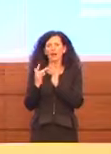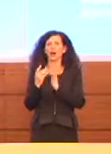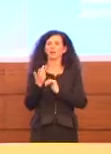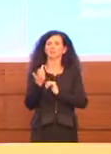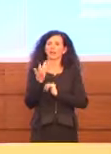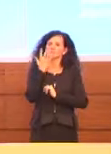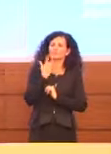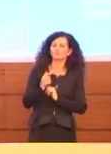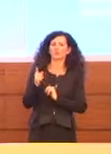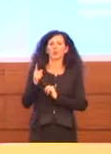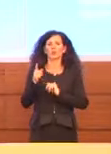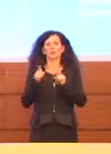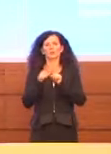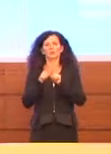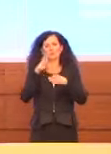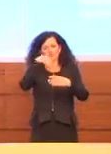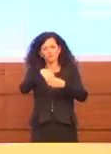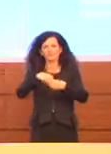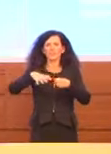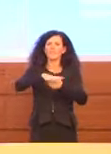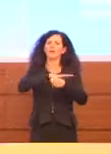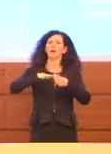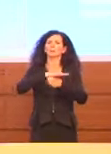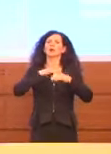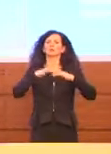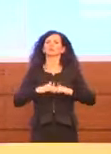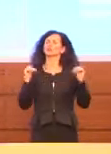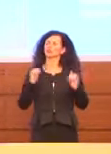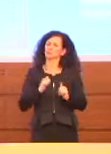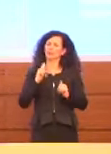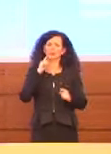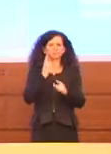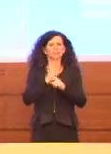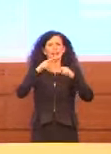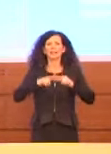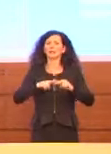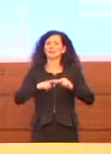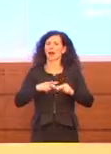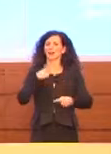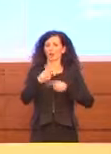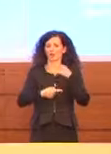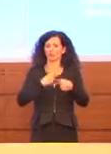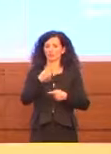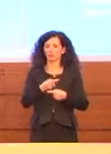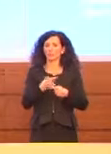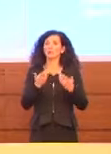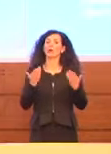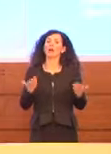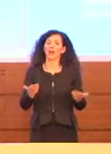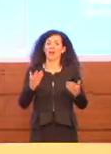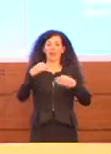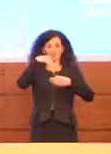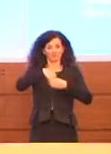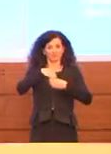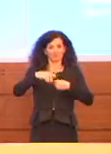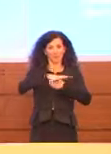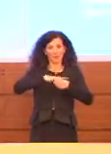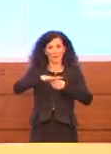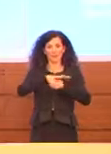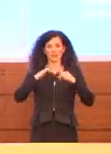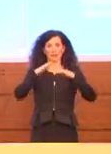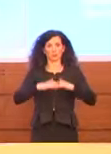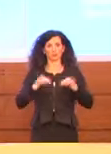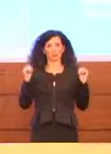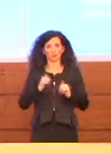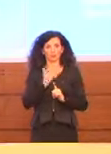rimanere nella grande famiglia della protezione civile il modo per rimanere nella grande famiglia della protezione civile di